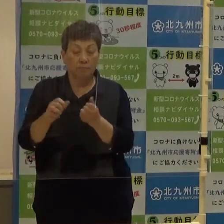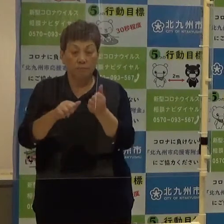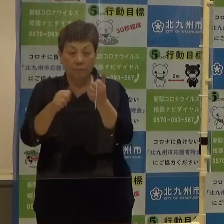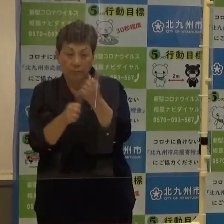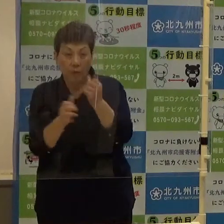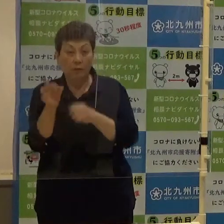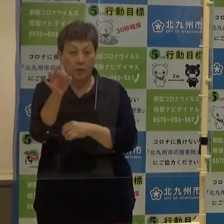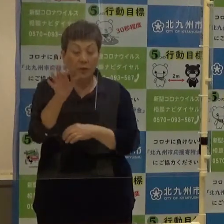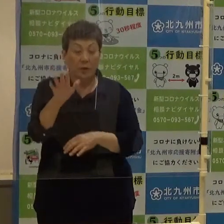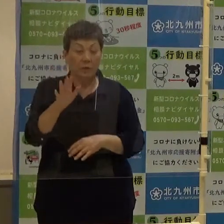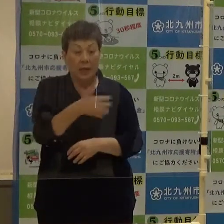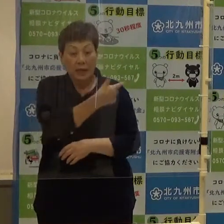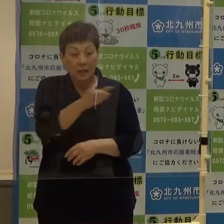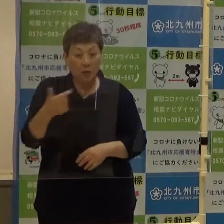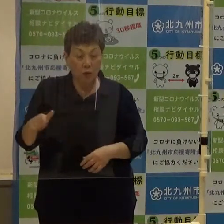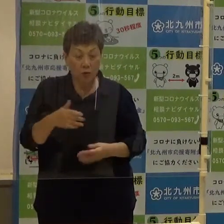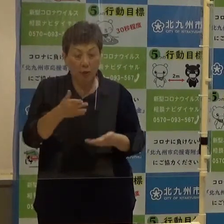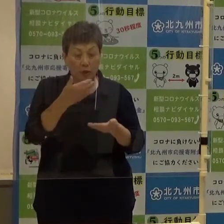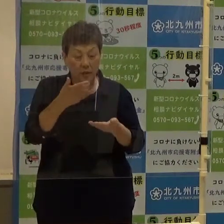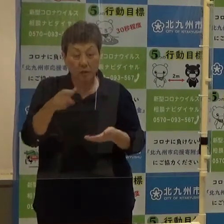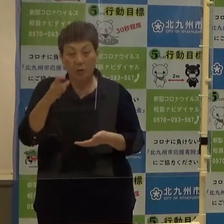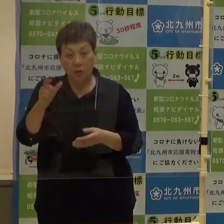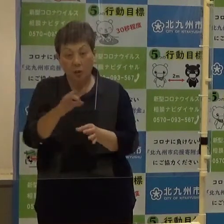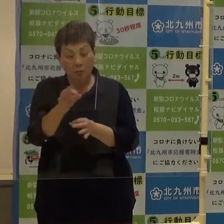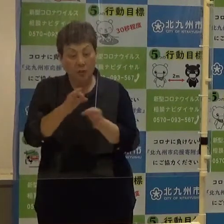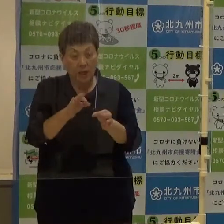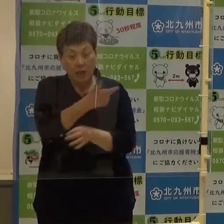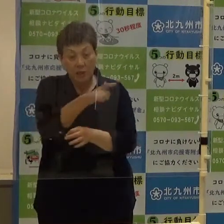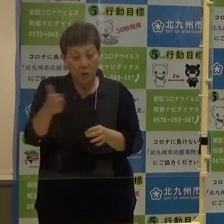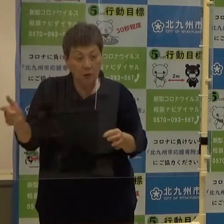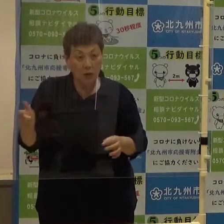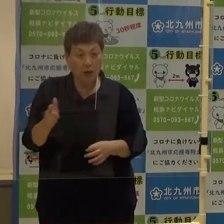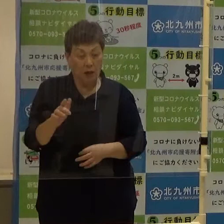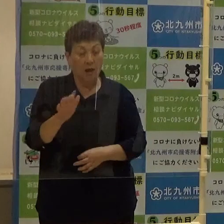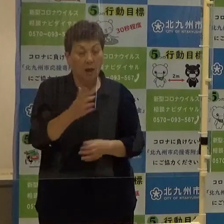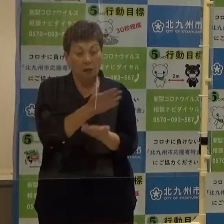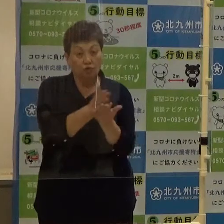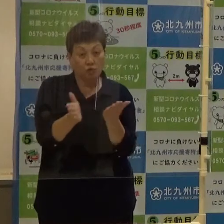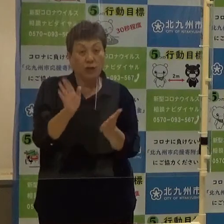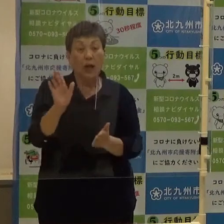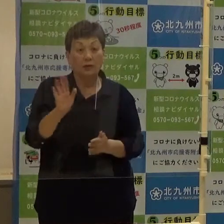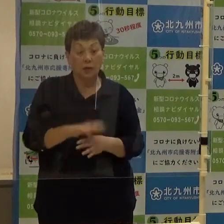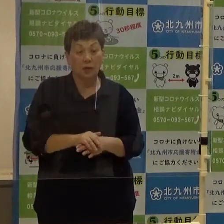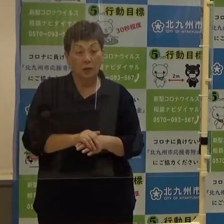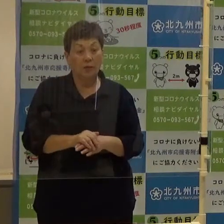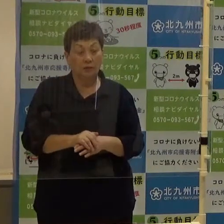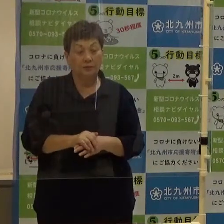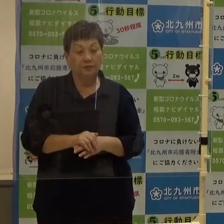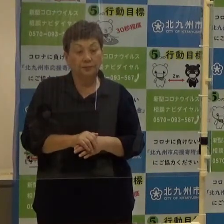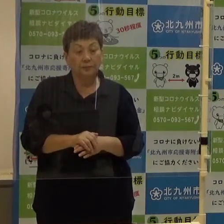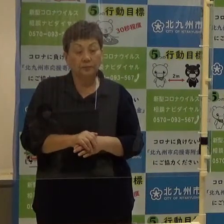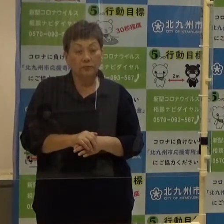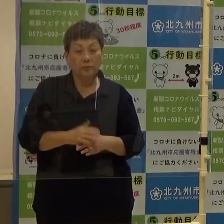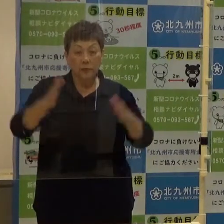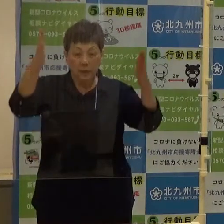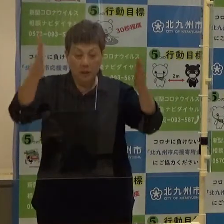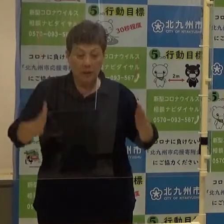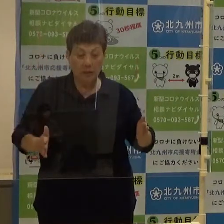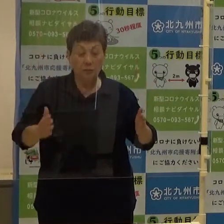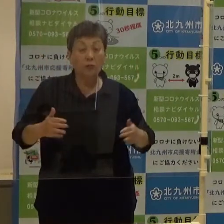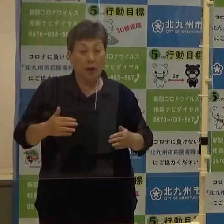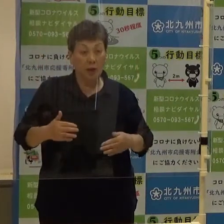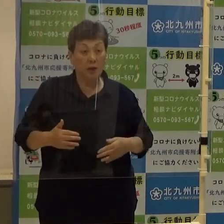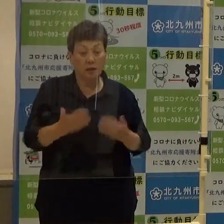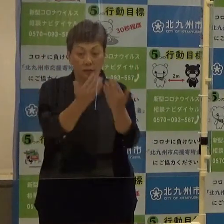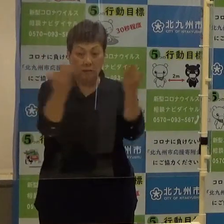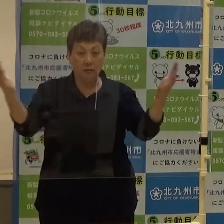などさまざまな業種がありますけれども、そういったものを活用してですね、間仕切りであるとか換気であるとかそうい